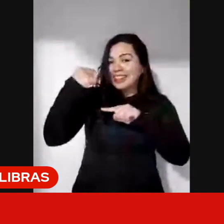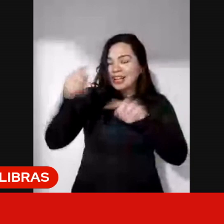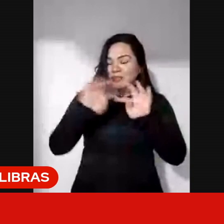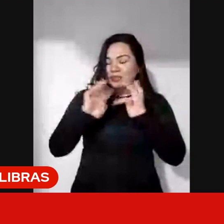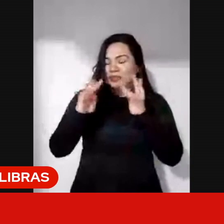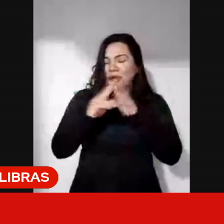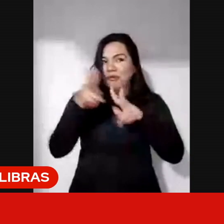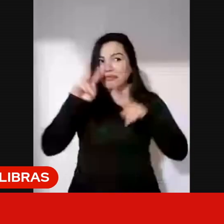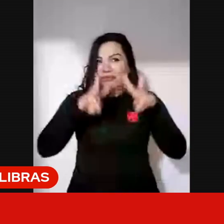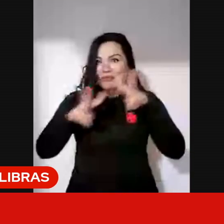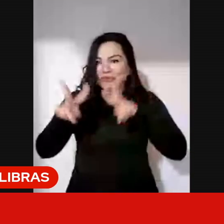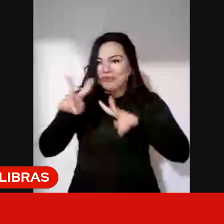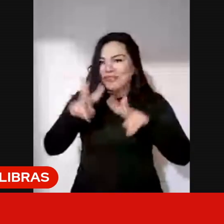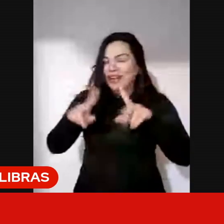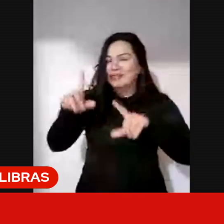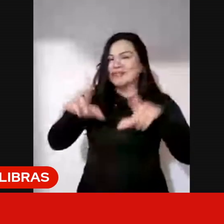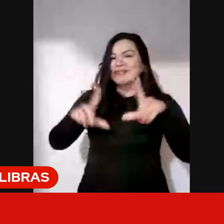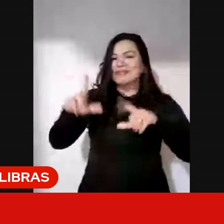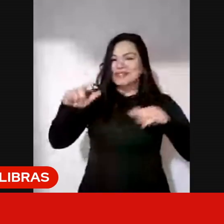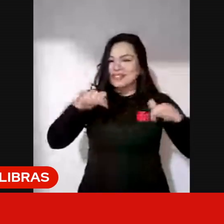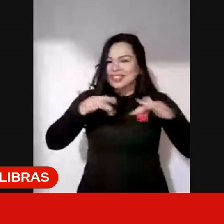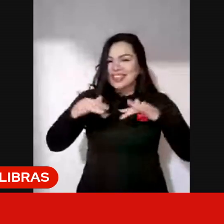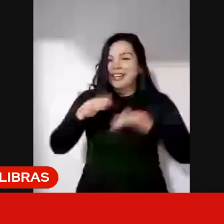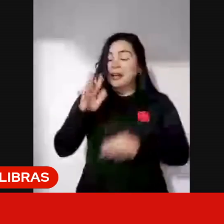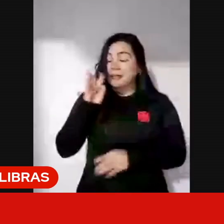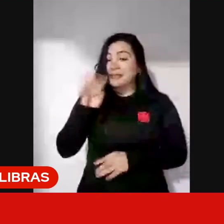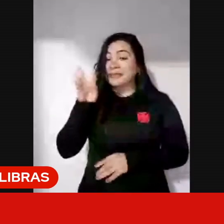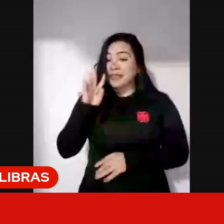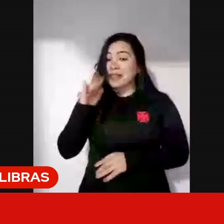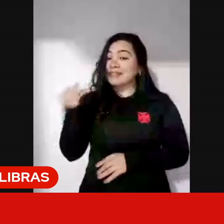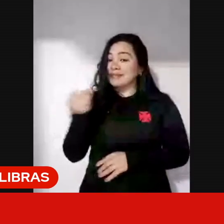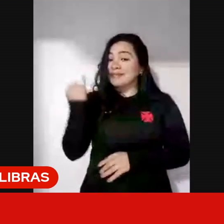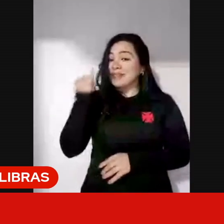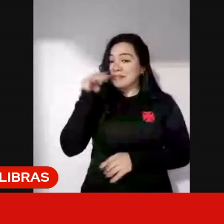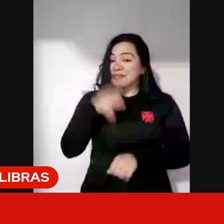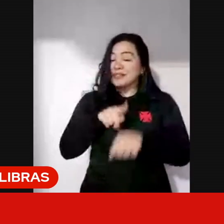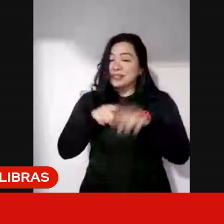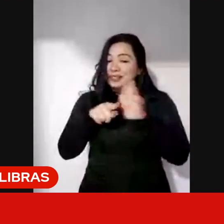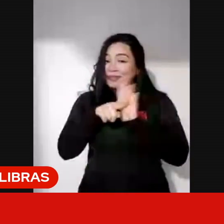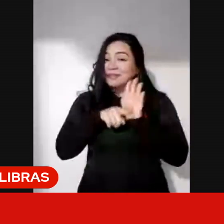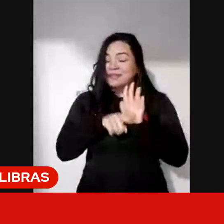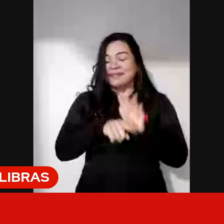os jogos, né? Acho que vale a pena essa pesquisa.